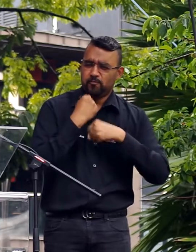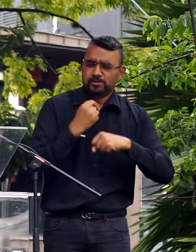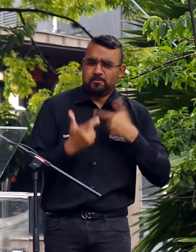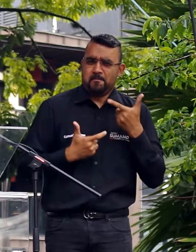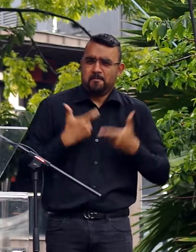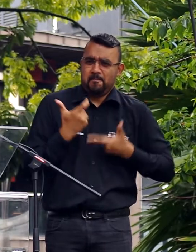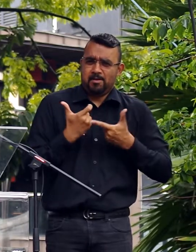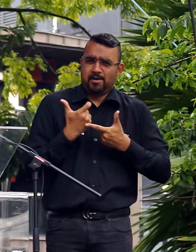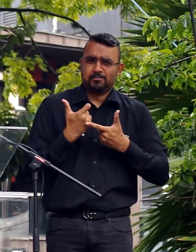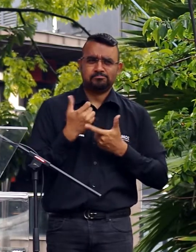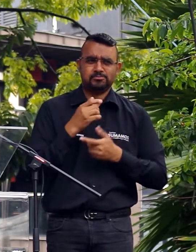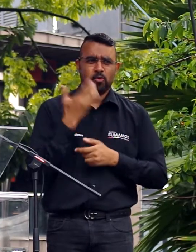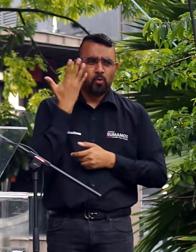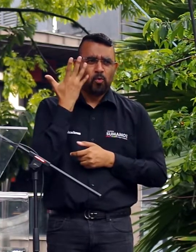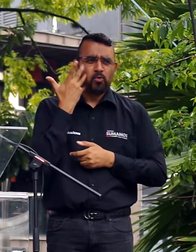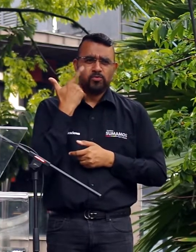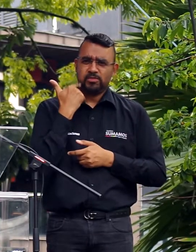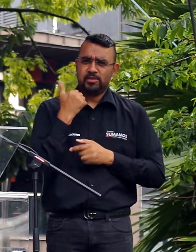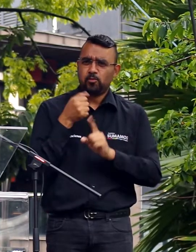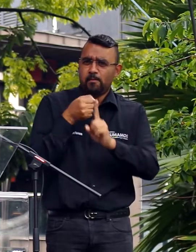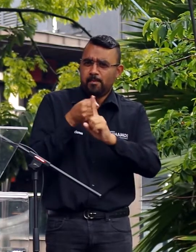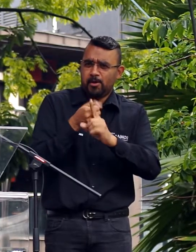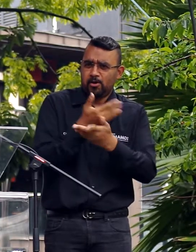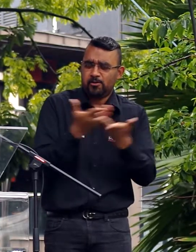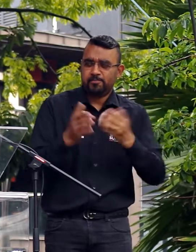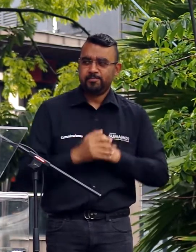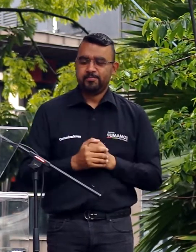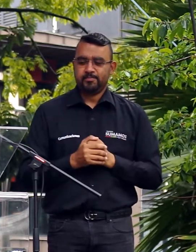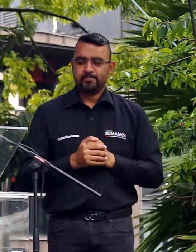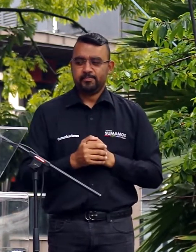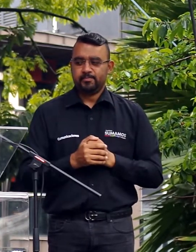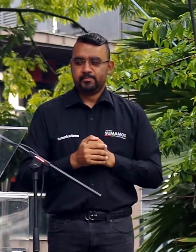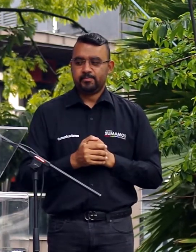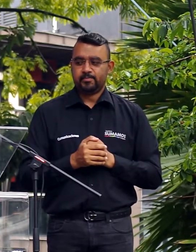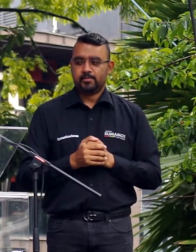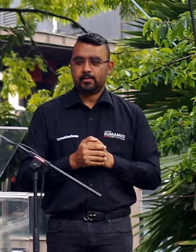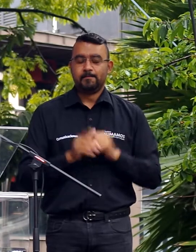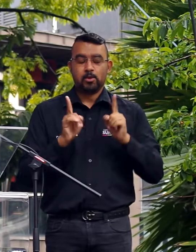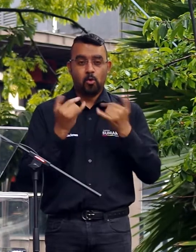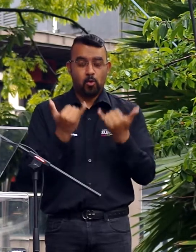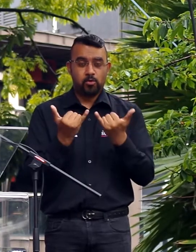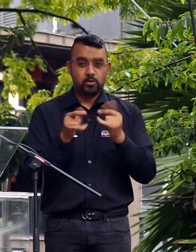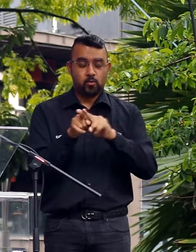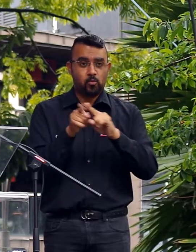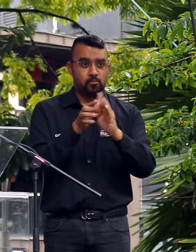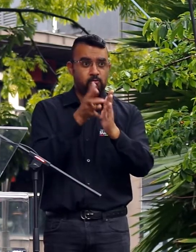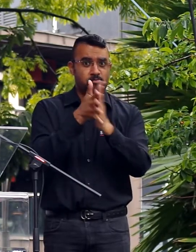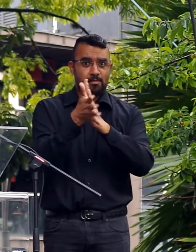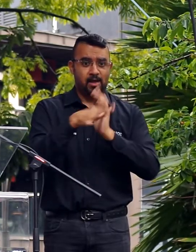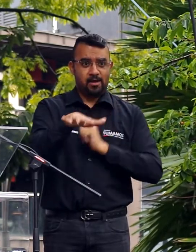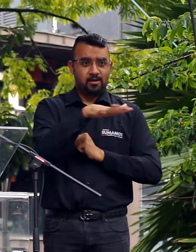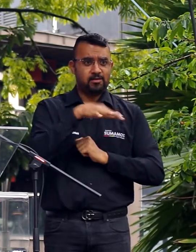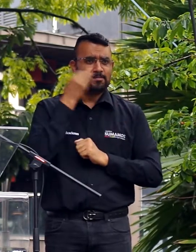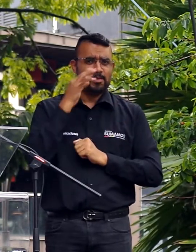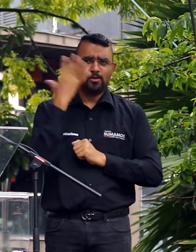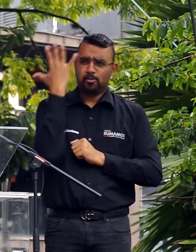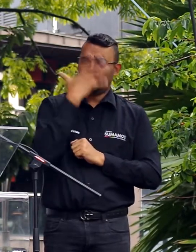progreso. Pero yo quiero, hoy no quiero decirle lo bello y lo hermoso que es la ciudad de